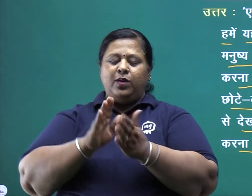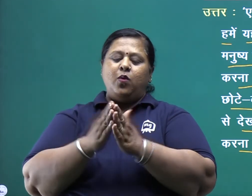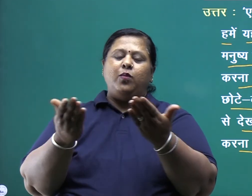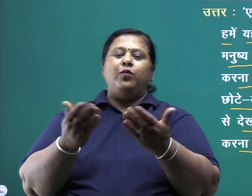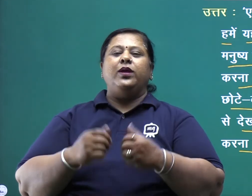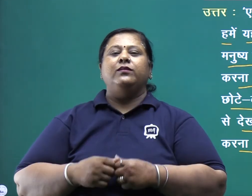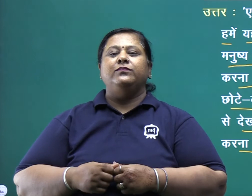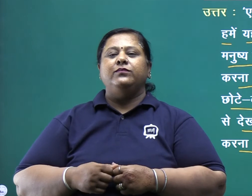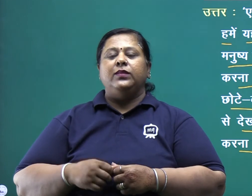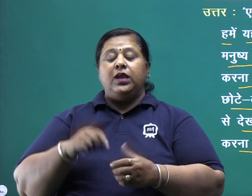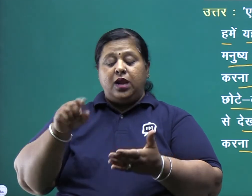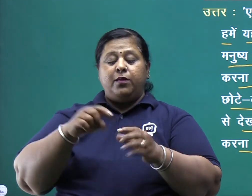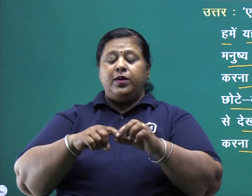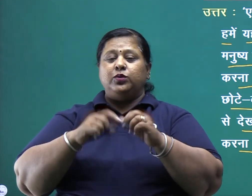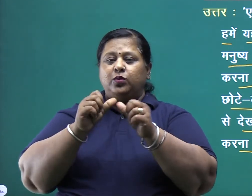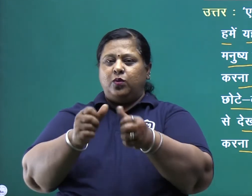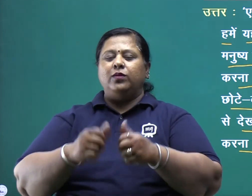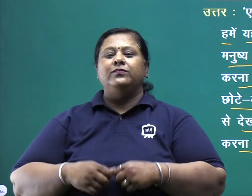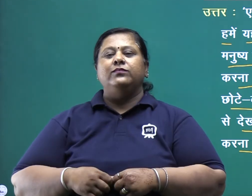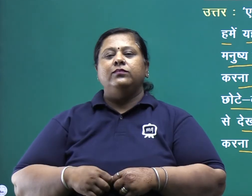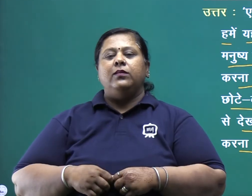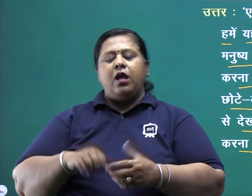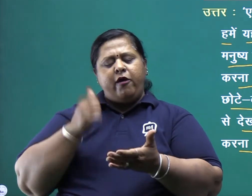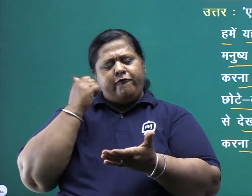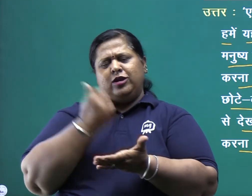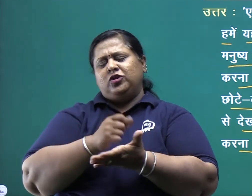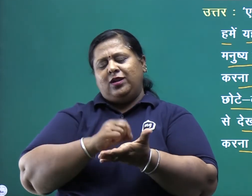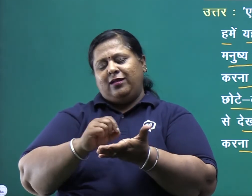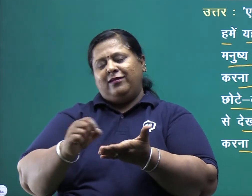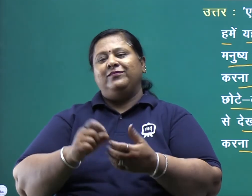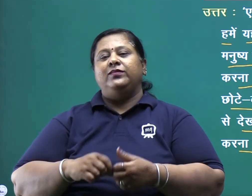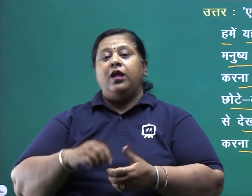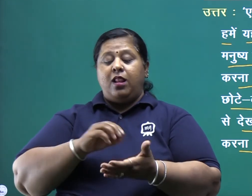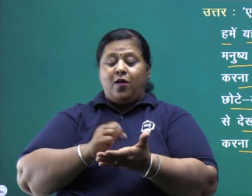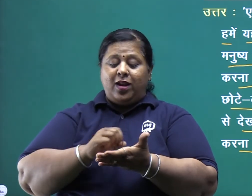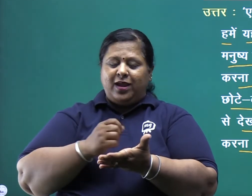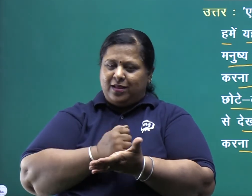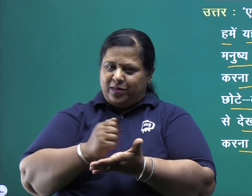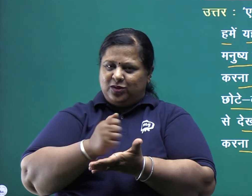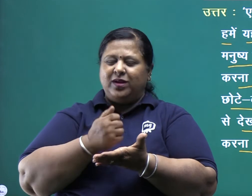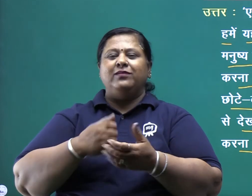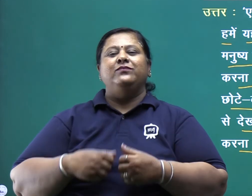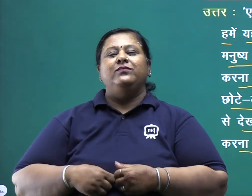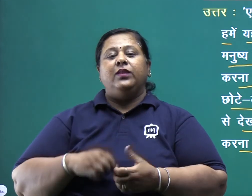नोटबुक में इन प्रश्नोत्तरों को अवश्य लिखें और लिखित अभ्यास द्वारा